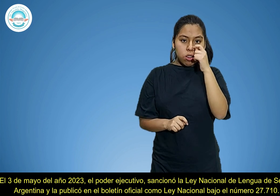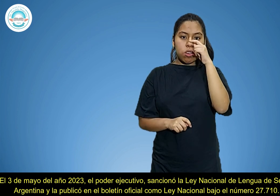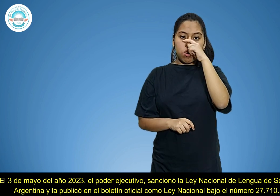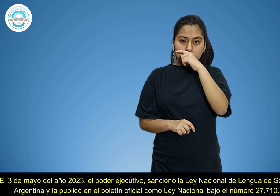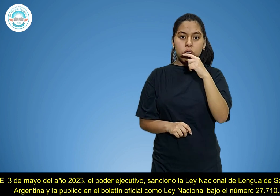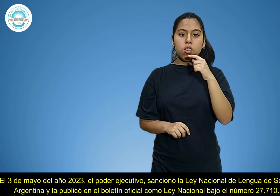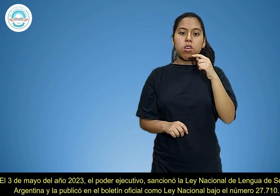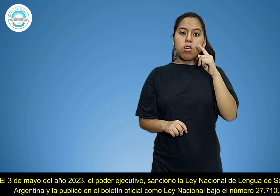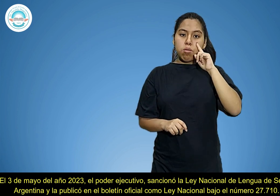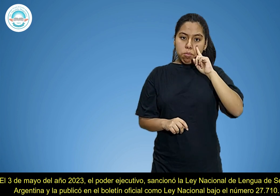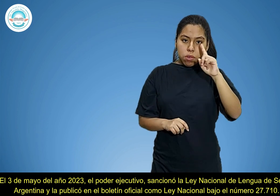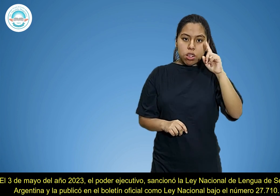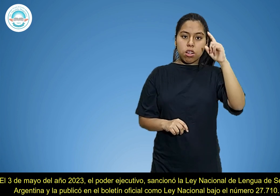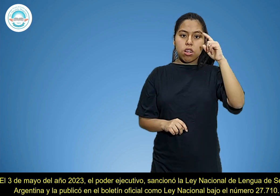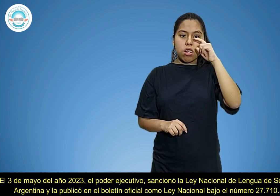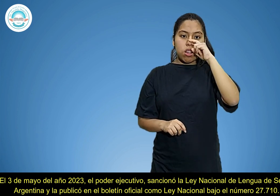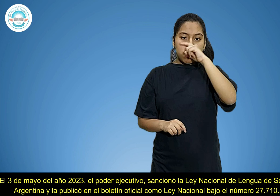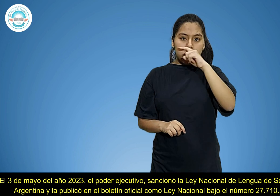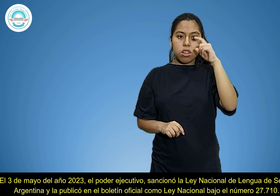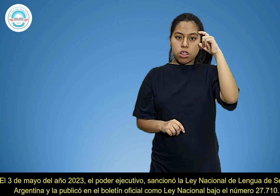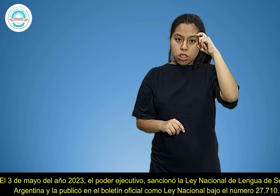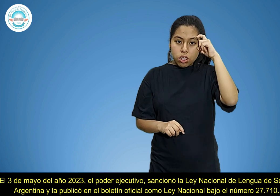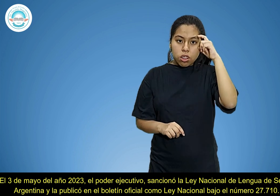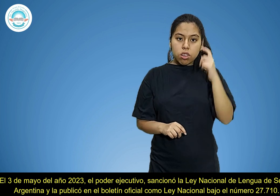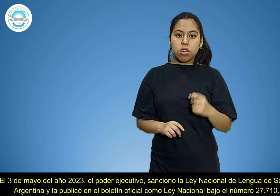bajo el número 27.710.